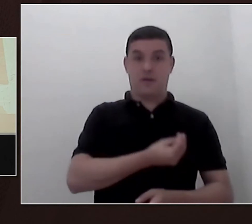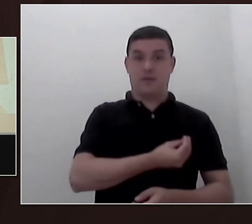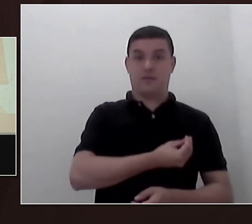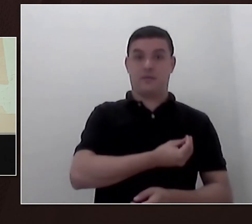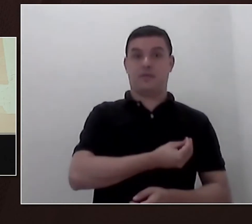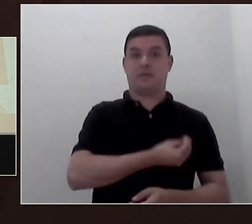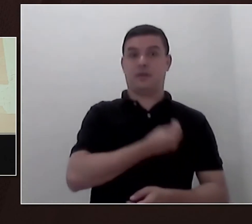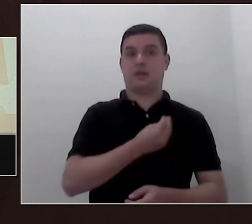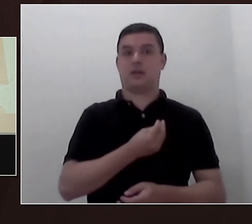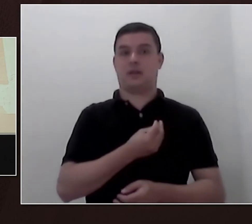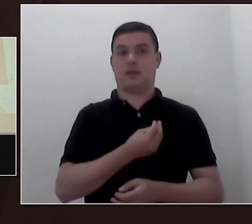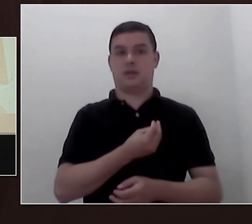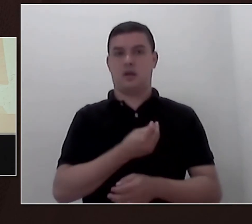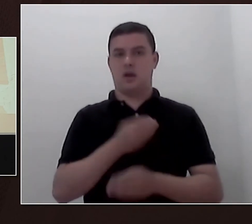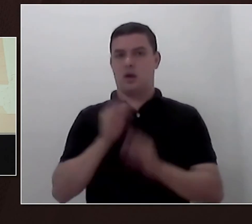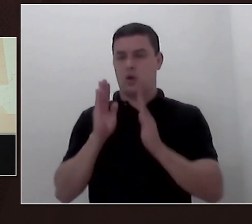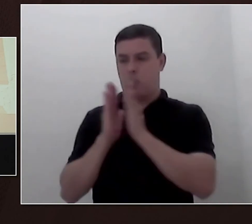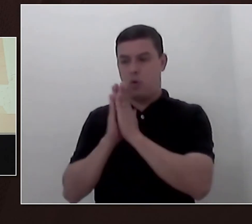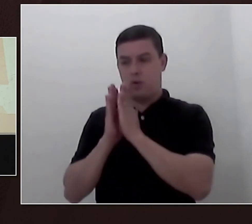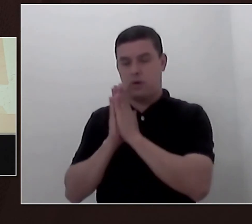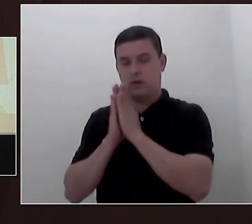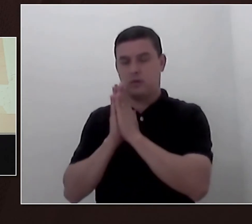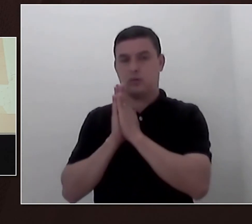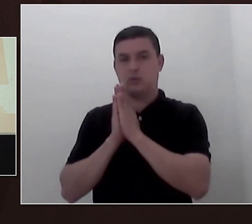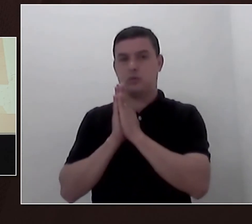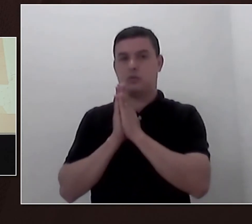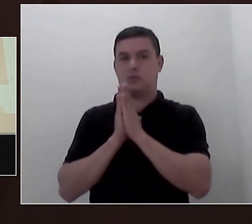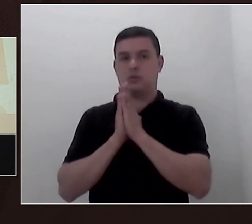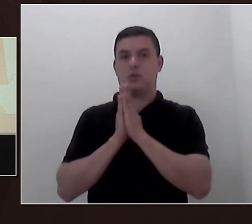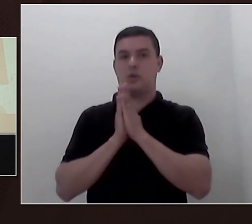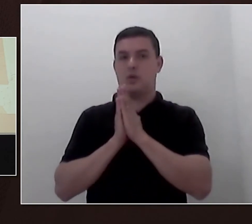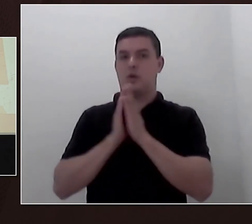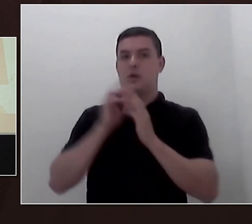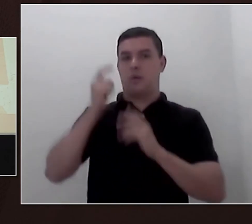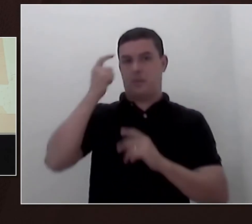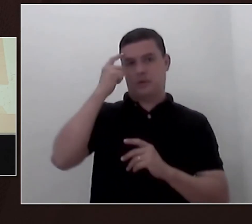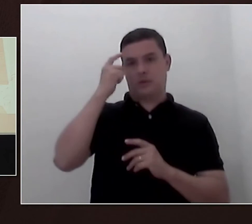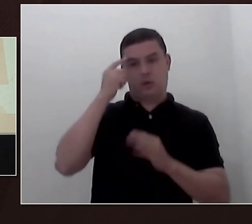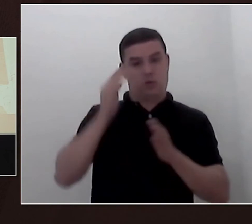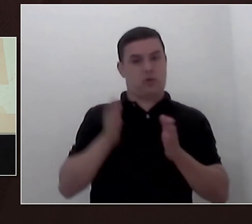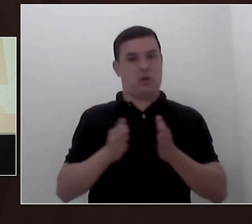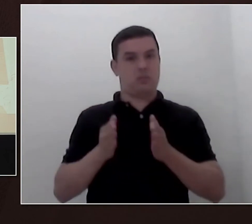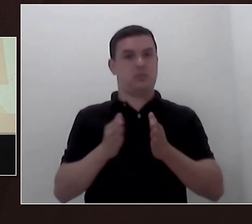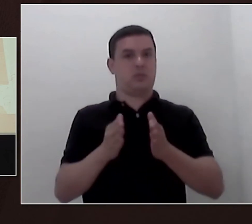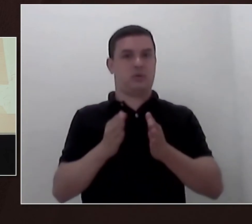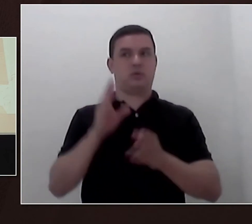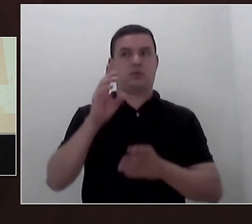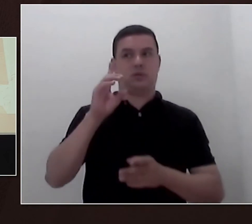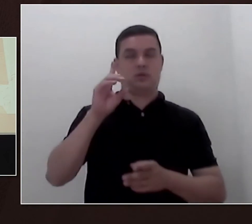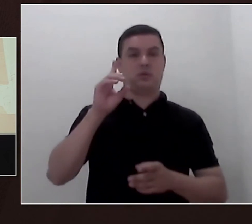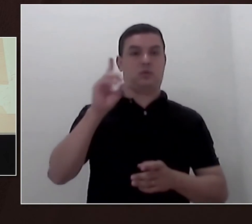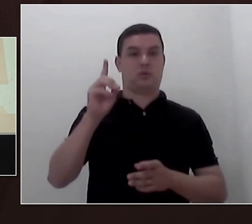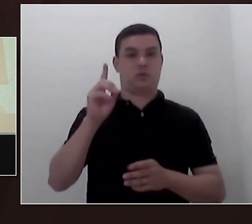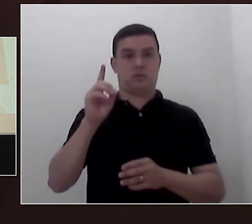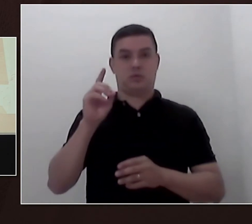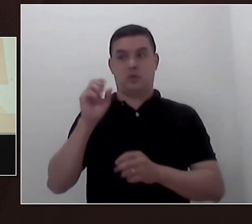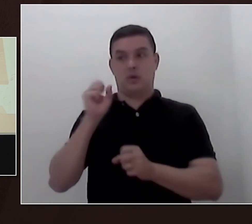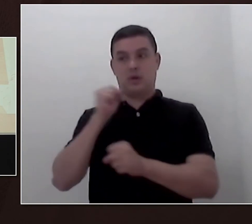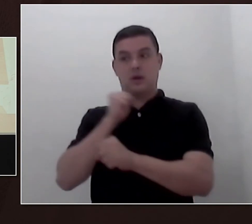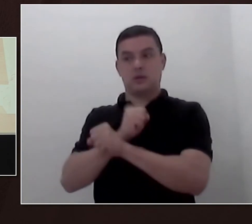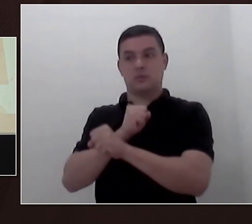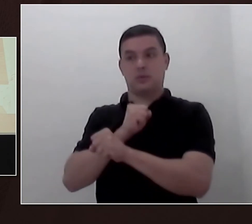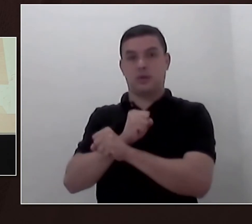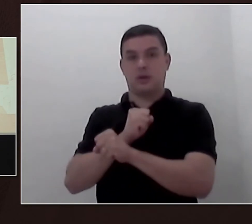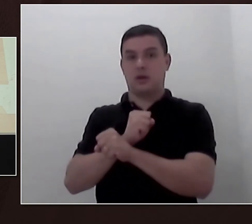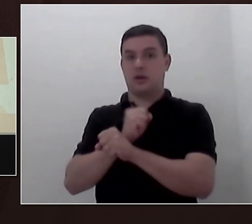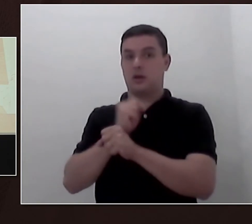apercebida, vigilante, sobriamente, não é isso? E esperarmos a volta do Senhor. É importante, irmãos,